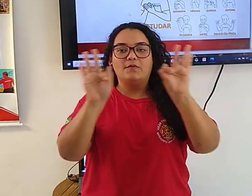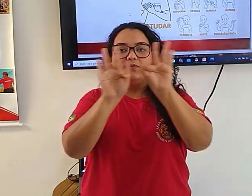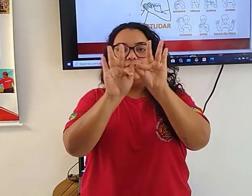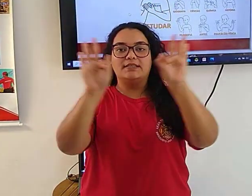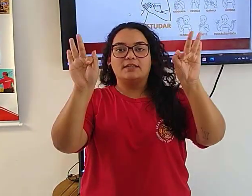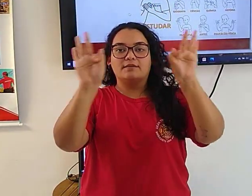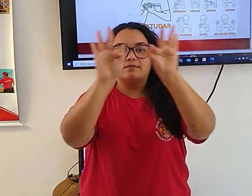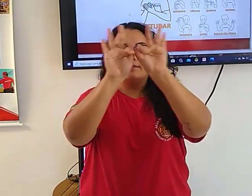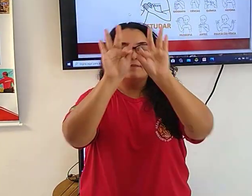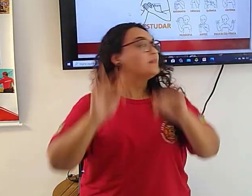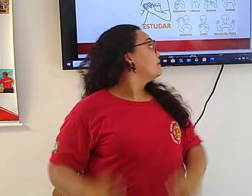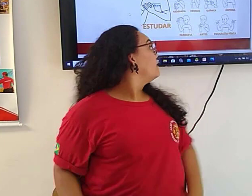Física.